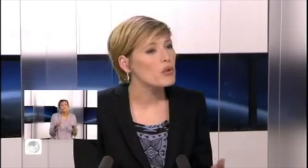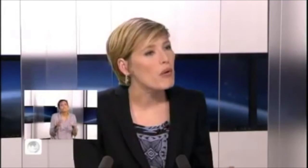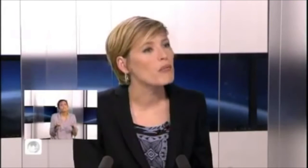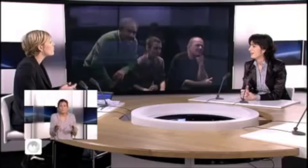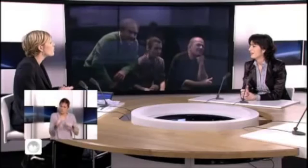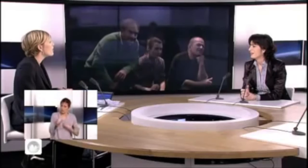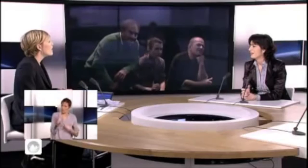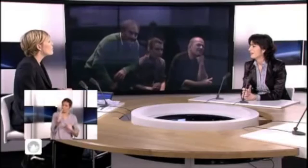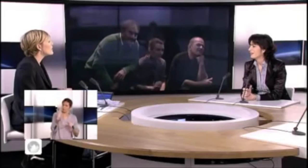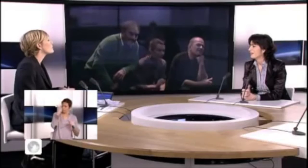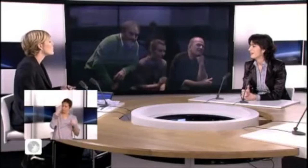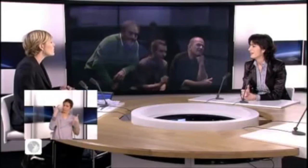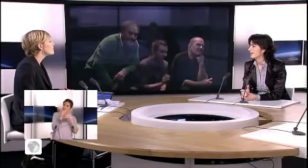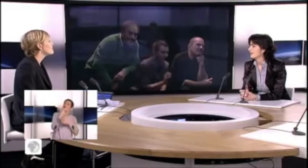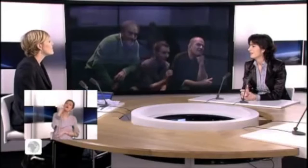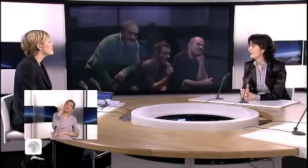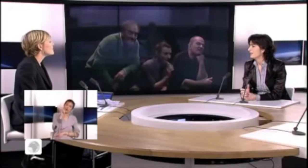perturbant pour les entendants. Et vous